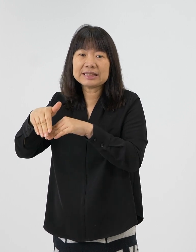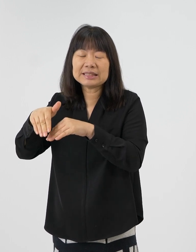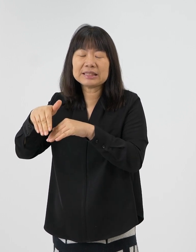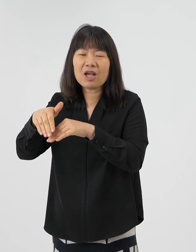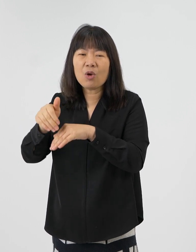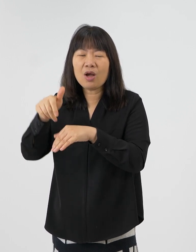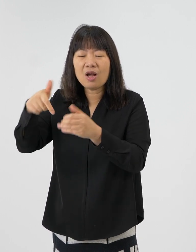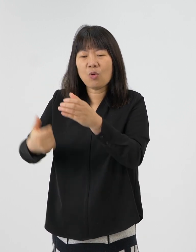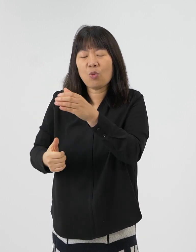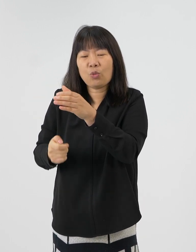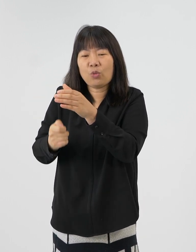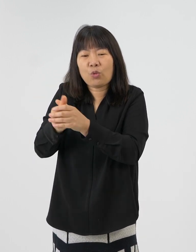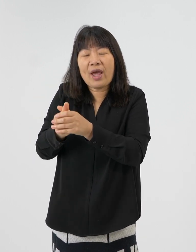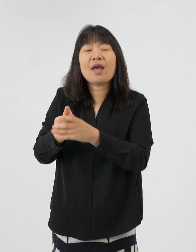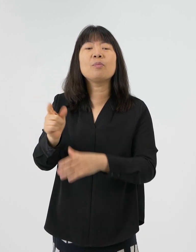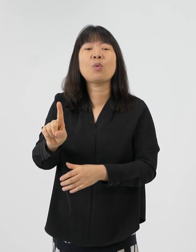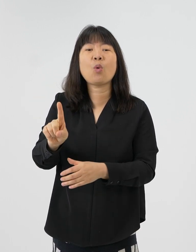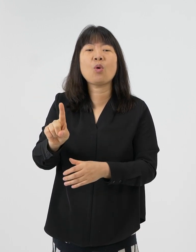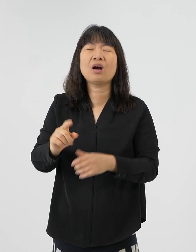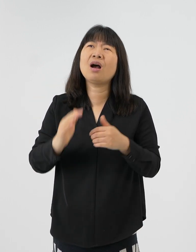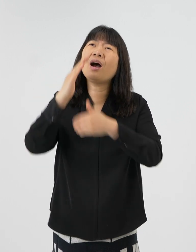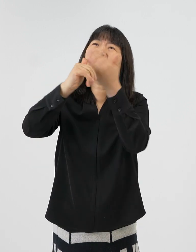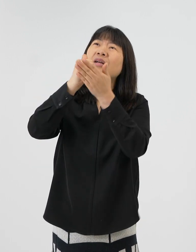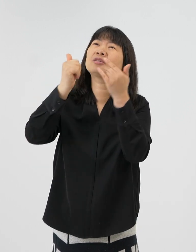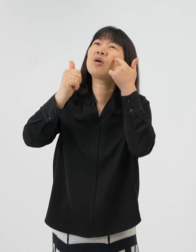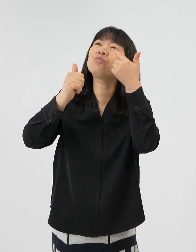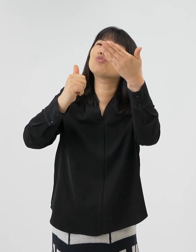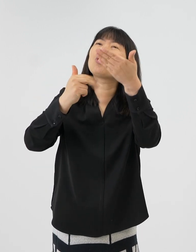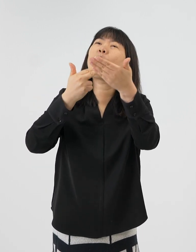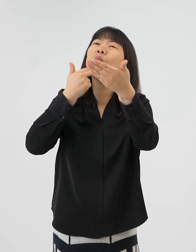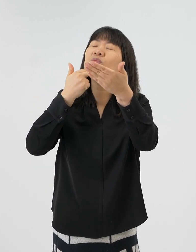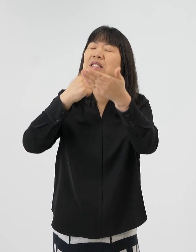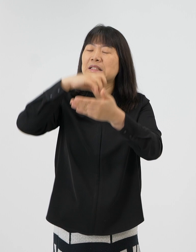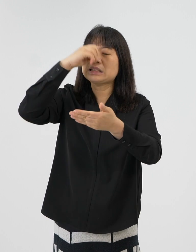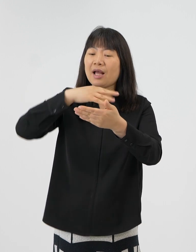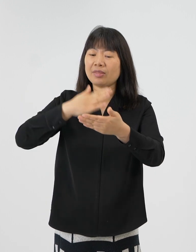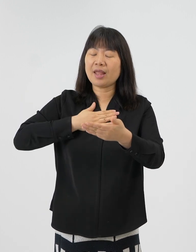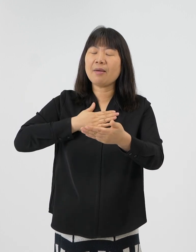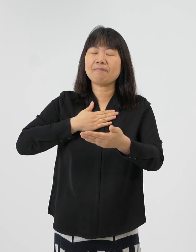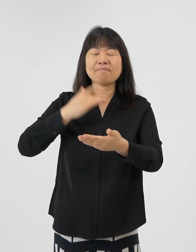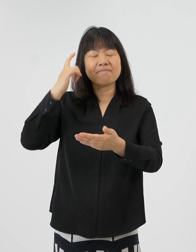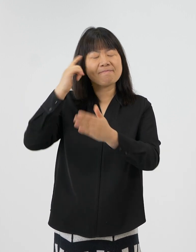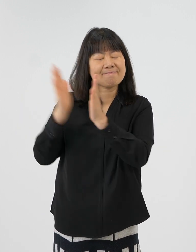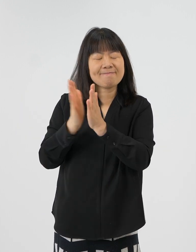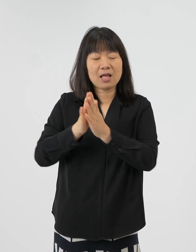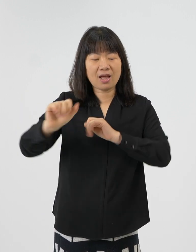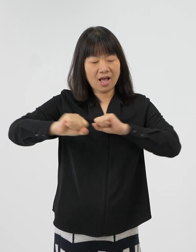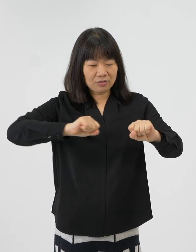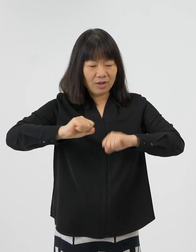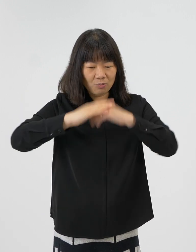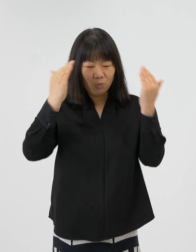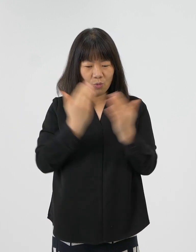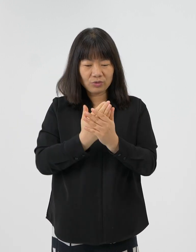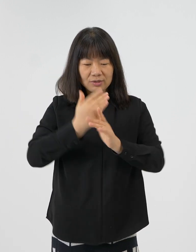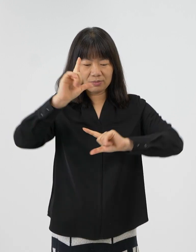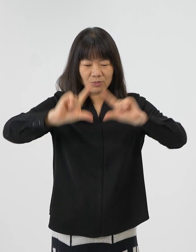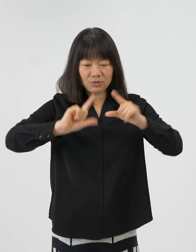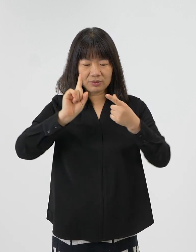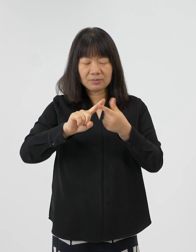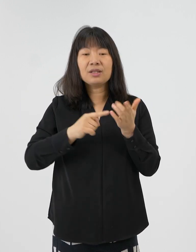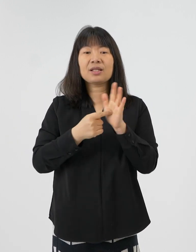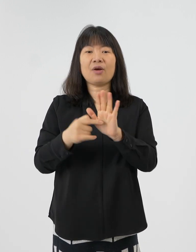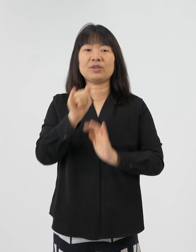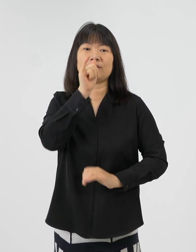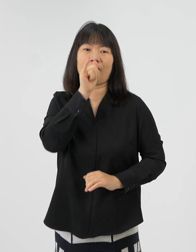여호와께 묻지 않는 모든 태도를 얘기합니다. 여호와께 묻지 않는 모든